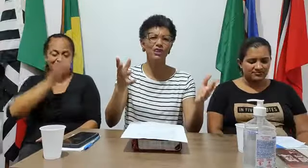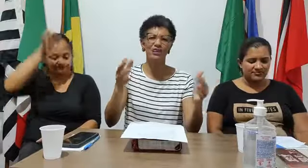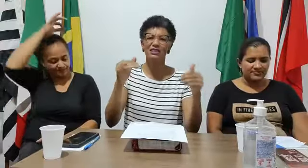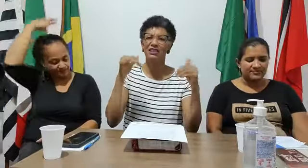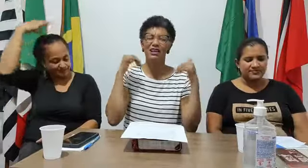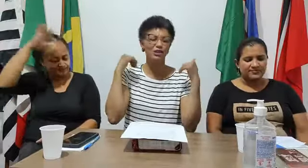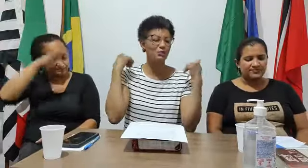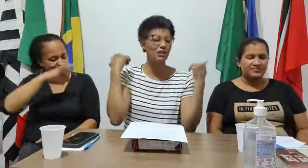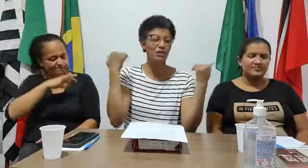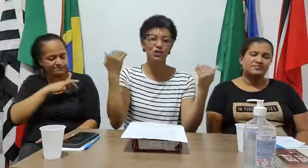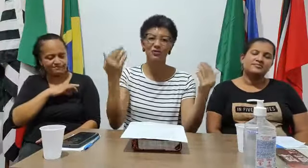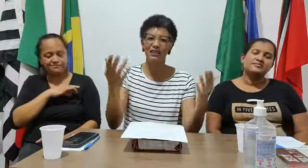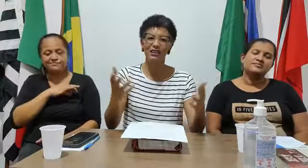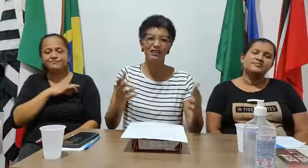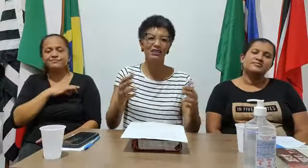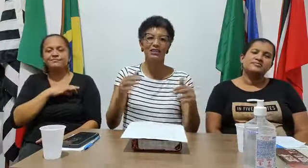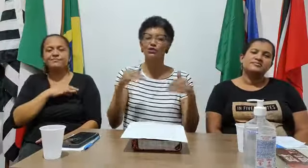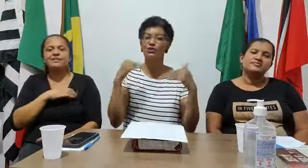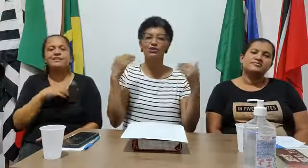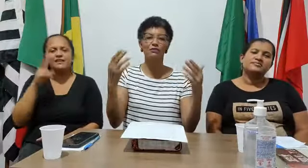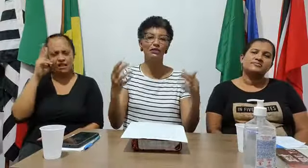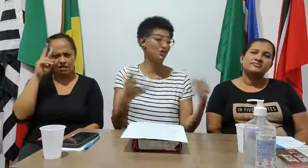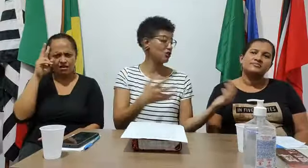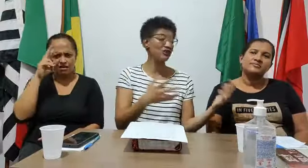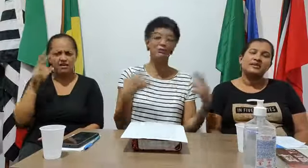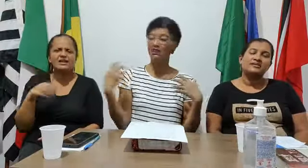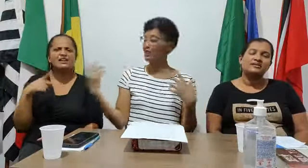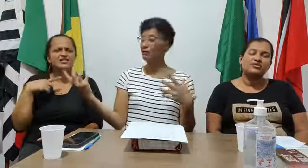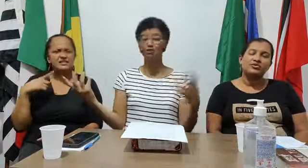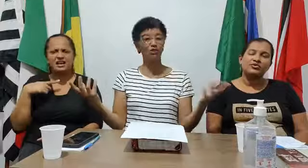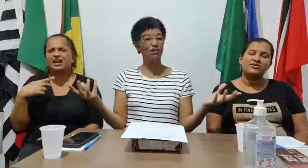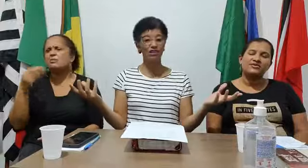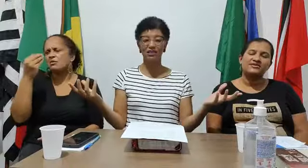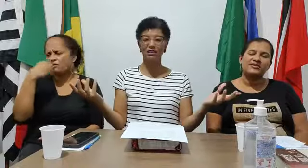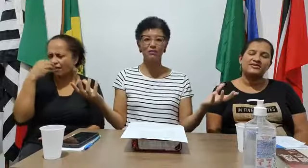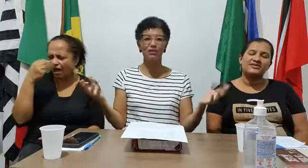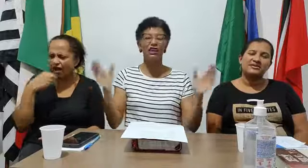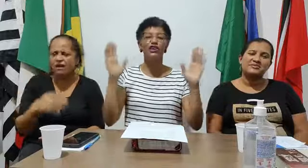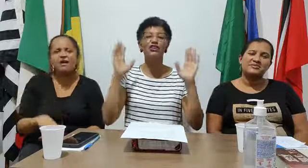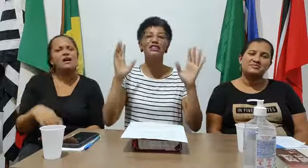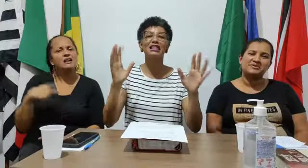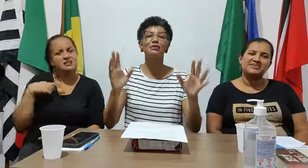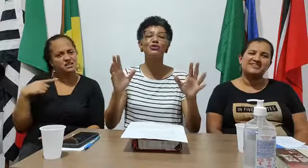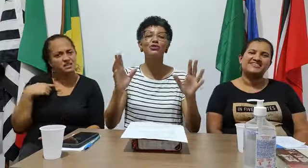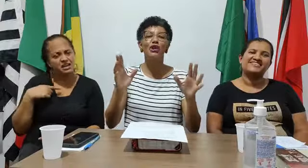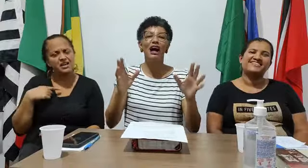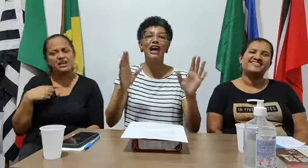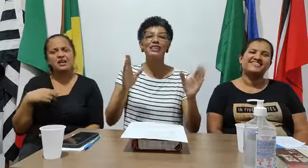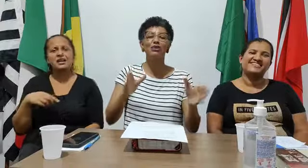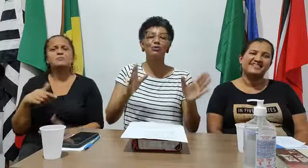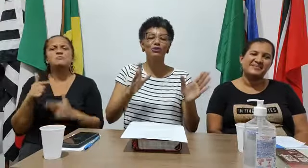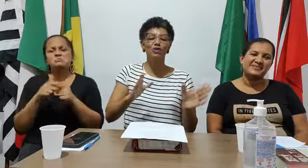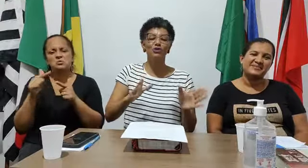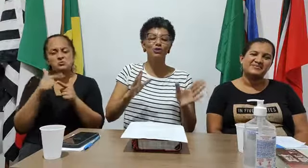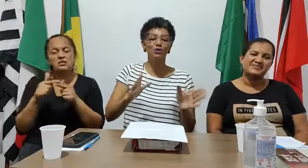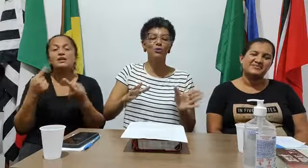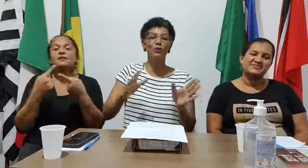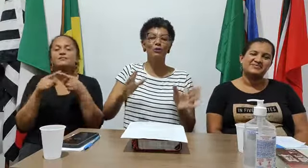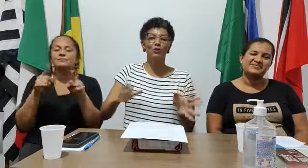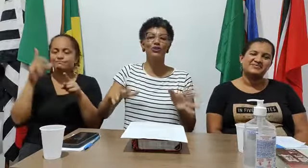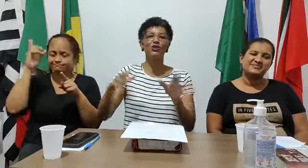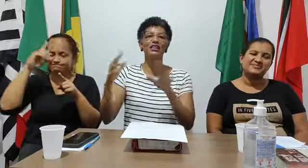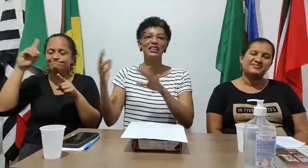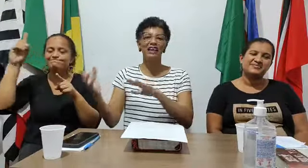suas falhas, a despeito das suas fraquezas, dos seus defeitos, que nós também temos, todas nós temos. Nós temos, assim como Deus nos criou com